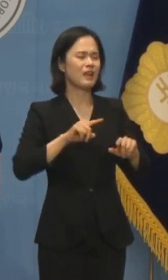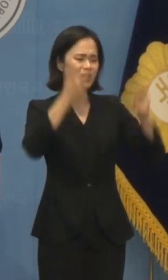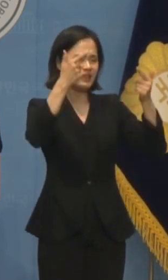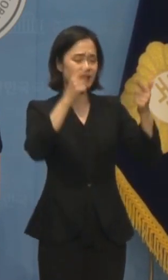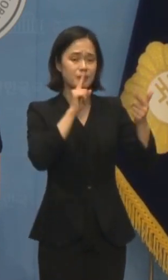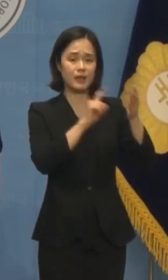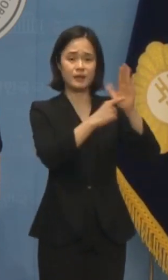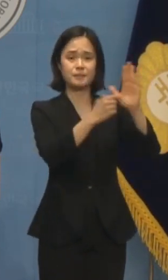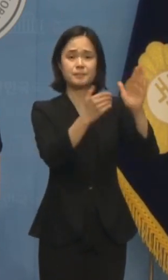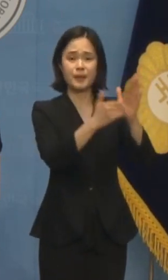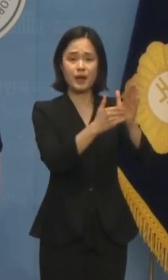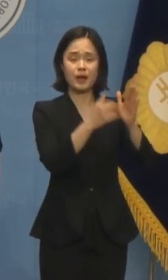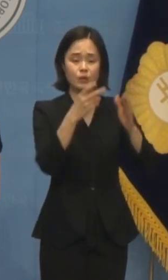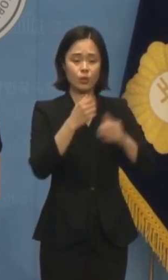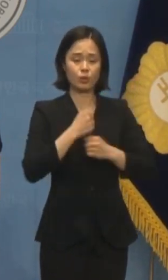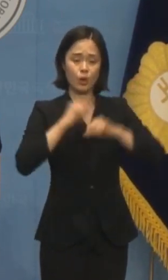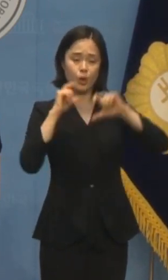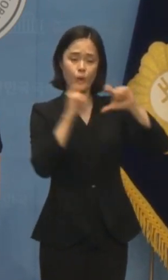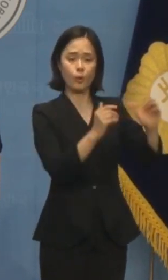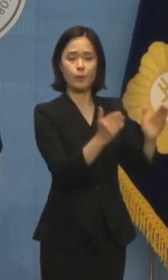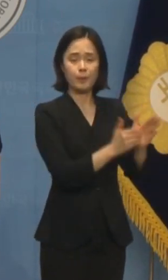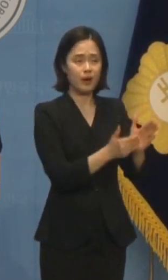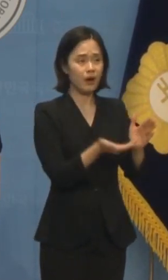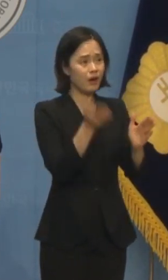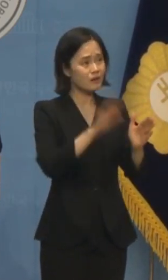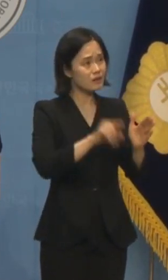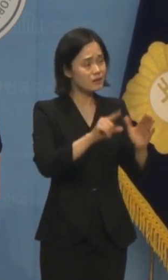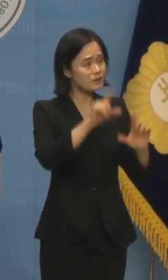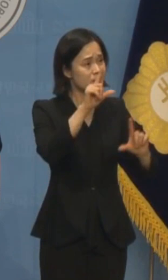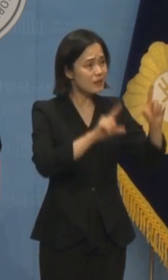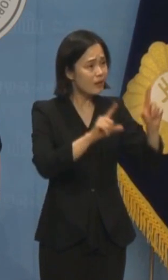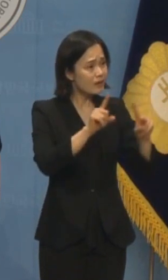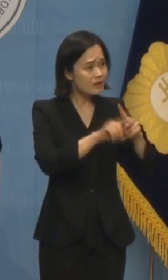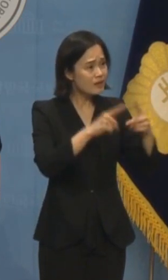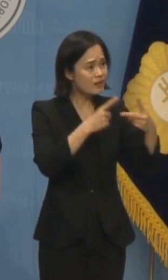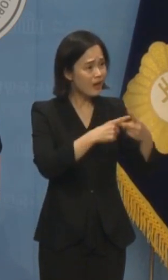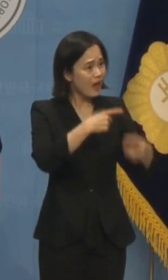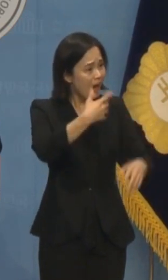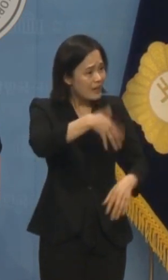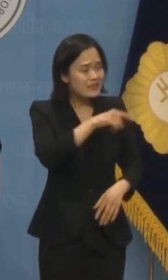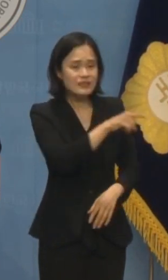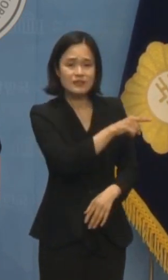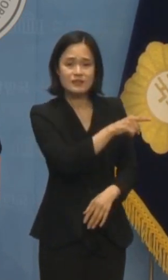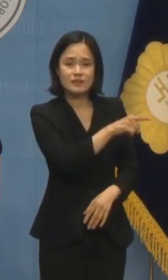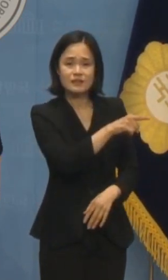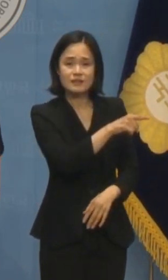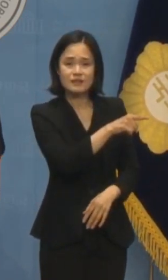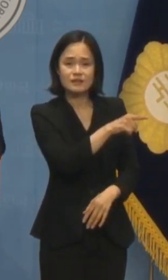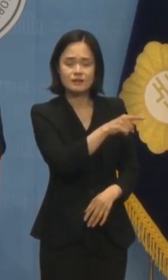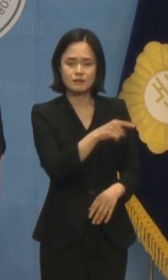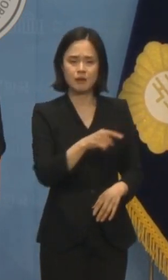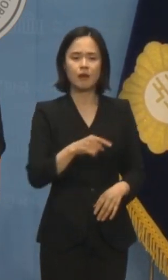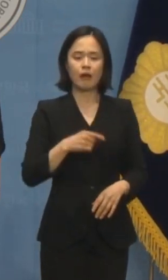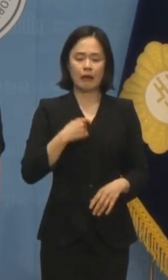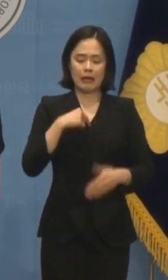있는데 아직도 이해하지 못한 것입니까? 아니면 알면서도 애써 모른 채 하는